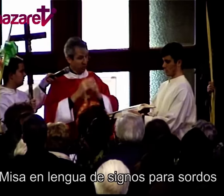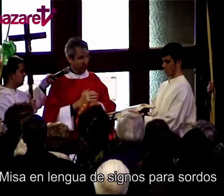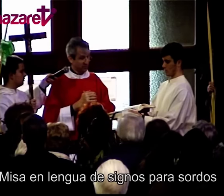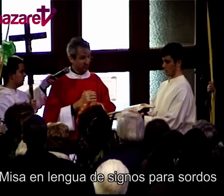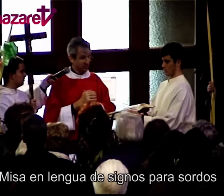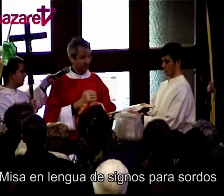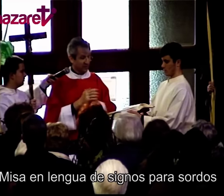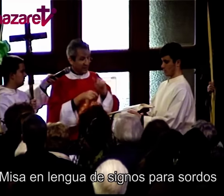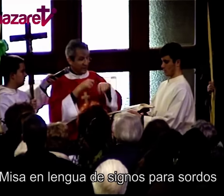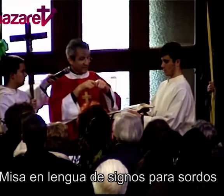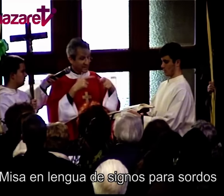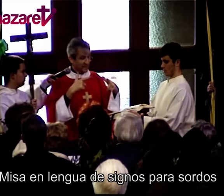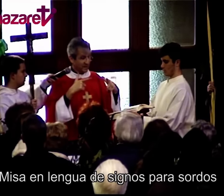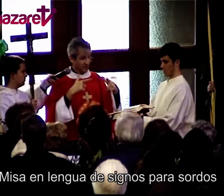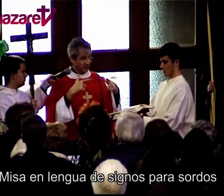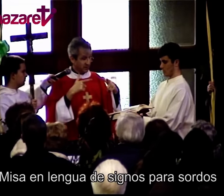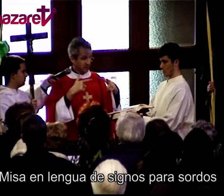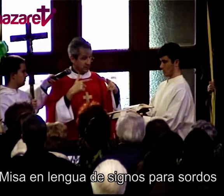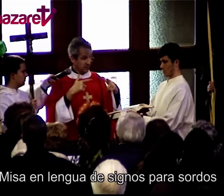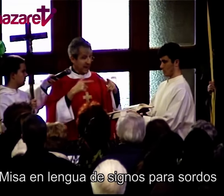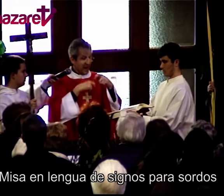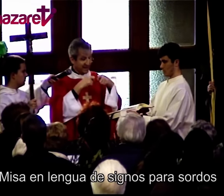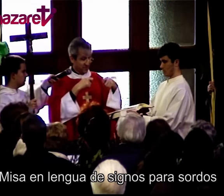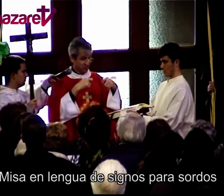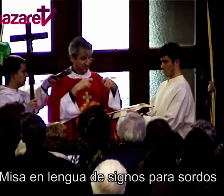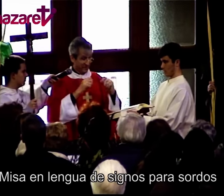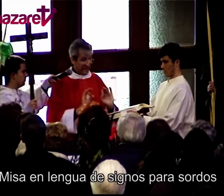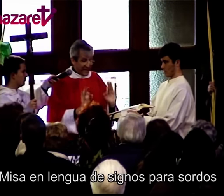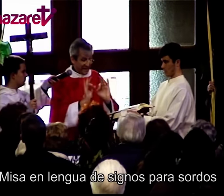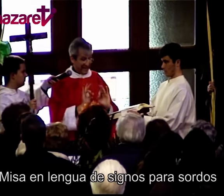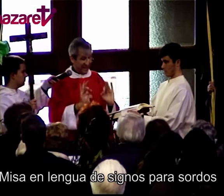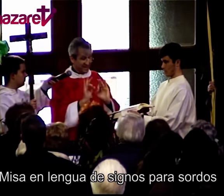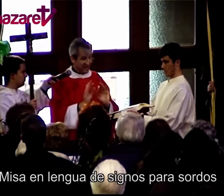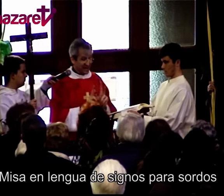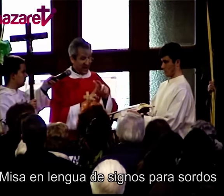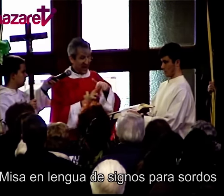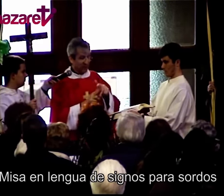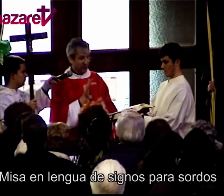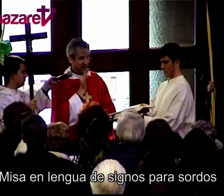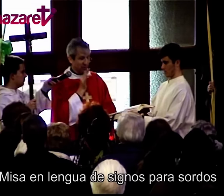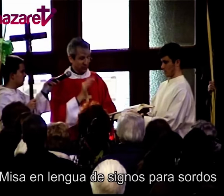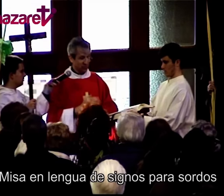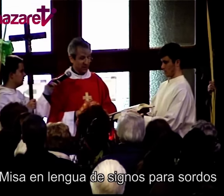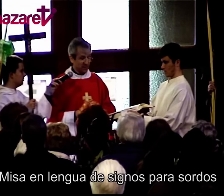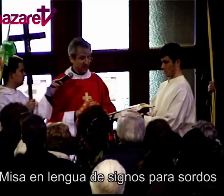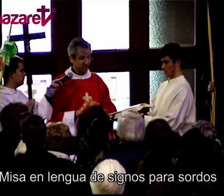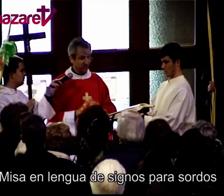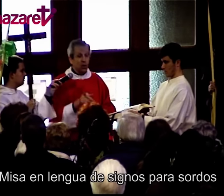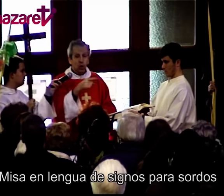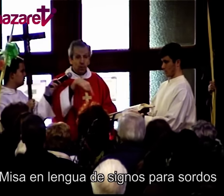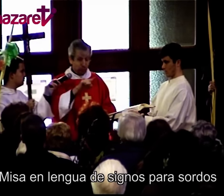un borrico. Desatad, atado, que nadie ha montado